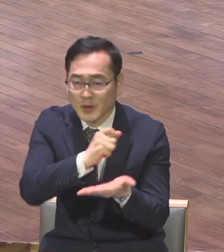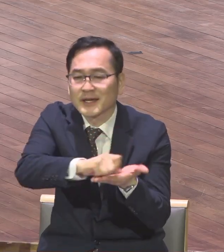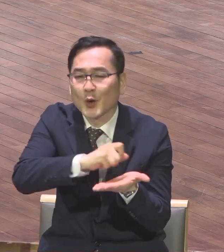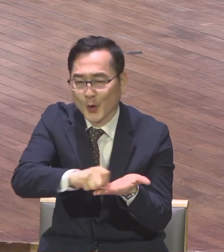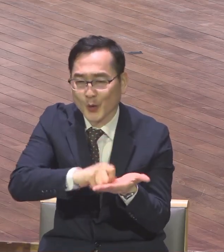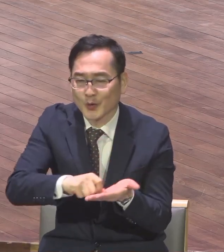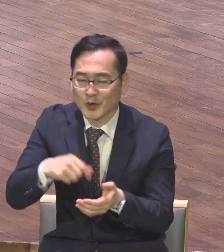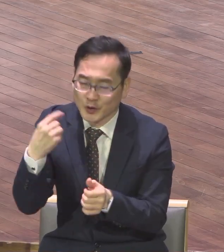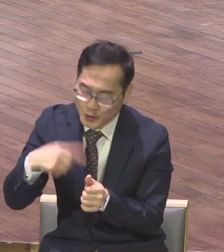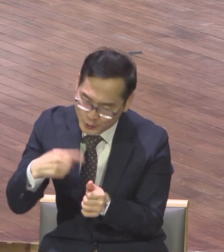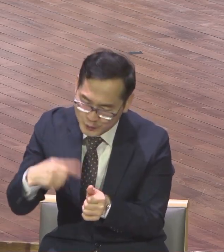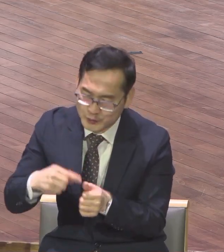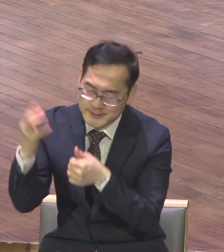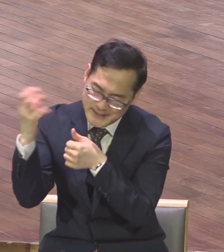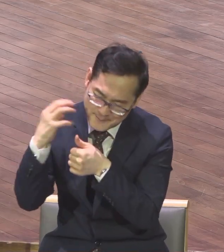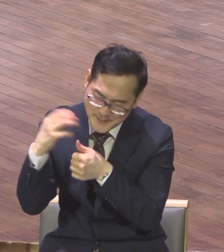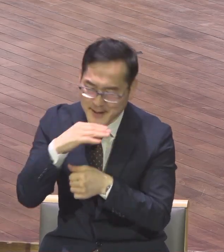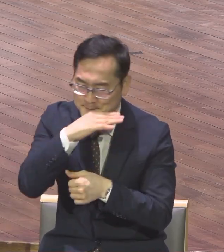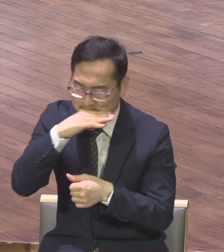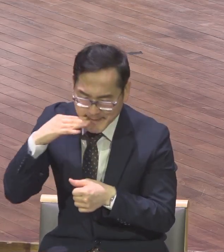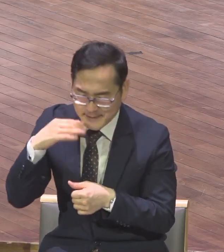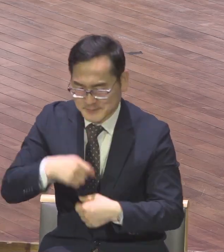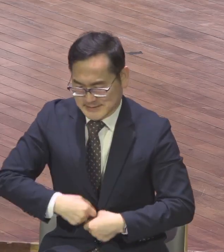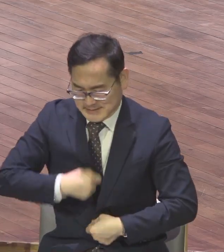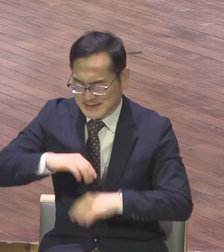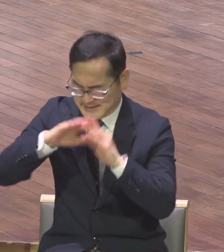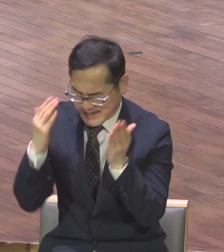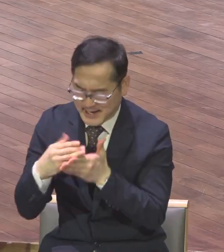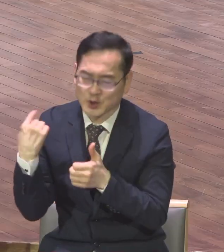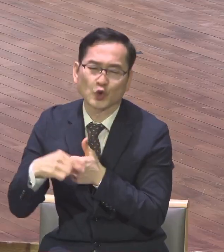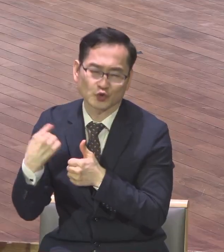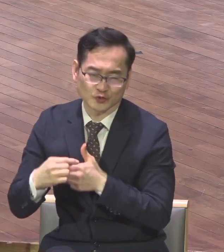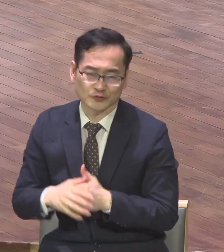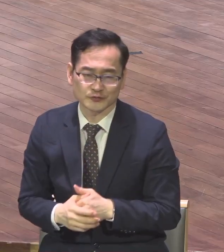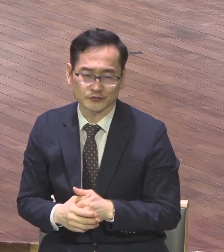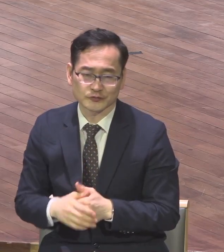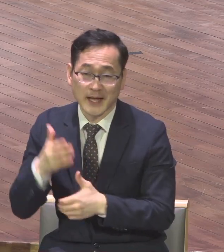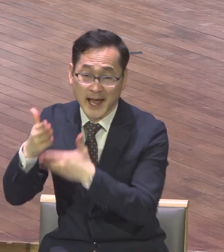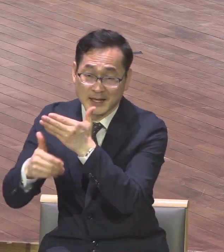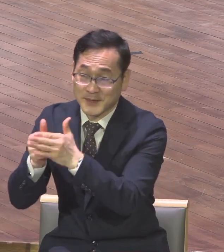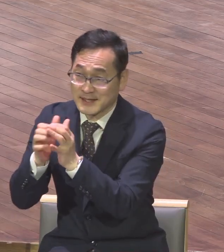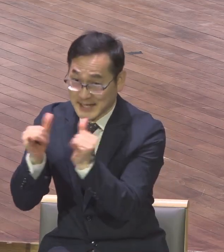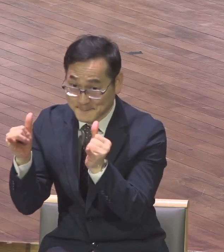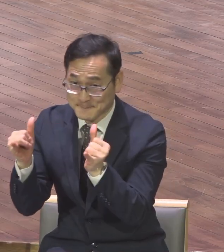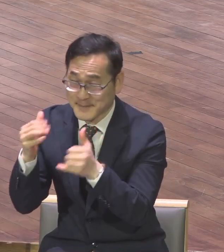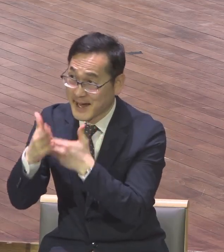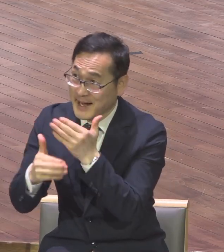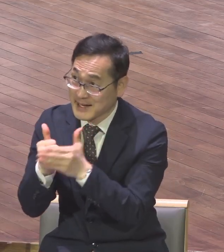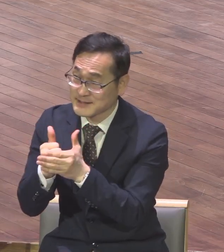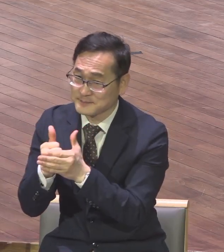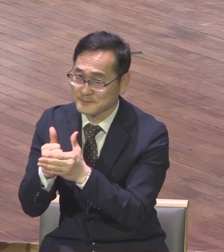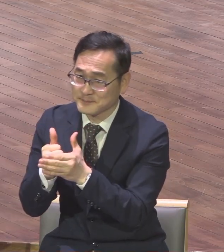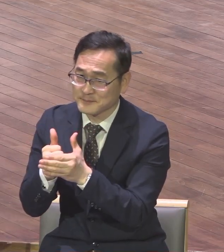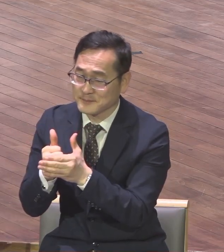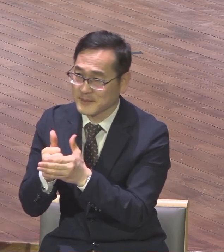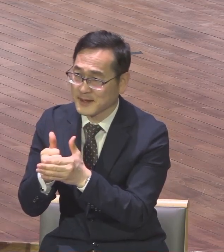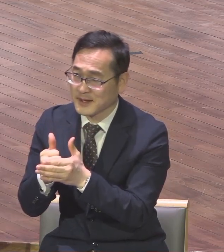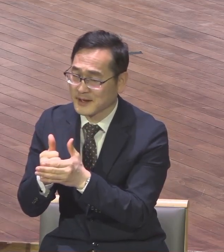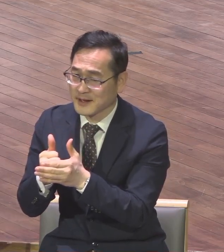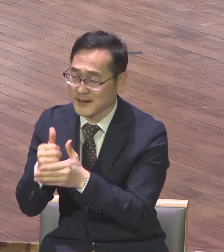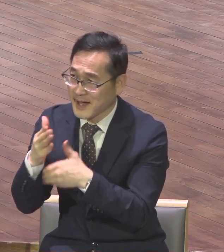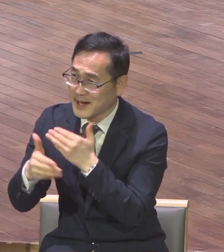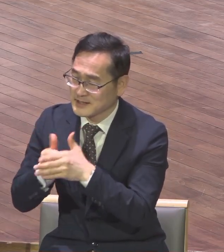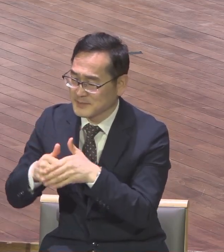교훈과 책망과 바리감과 의로 교육하기에 유익하니 이는 하나님의 사람을 온전하게 하며 모든 선한 일을